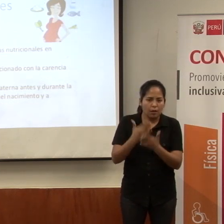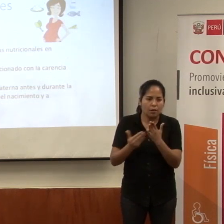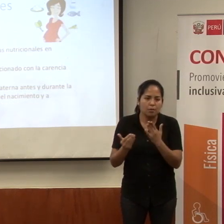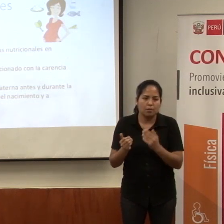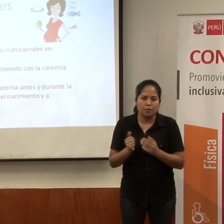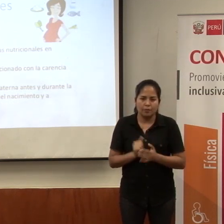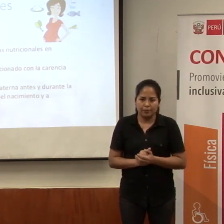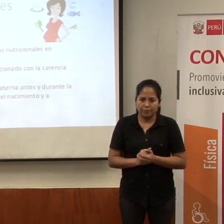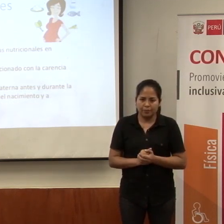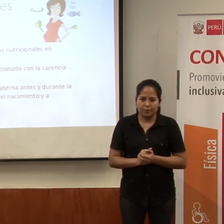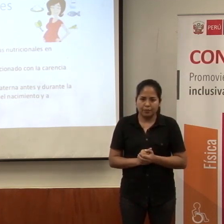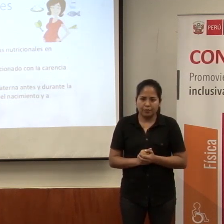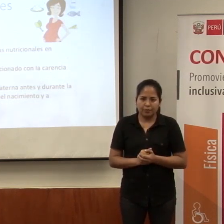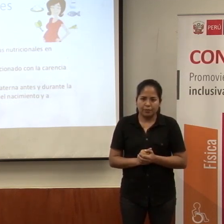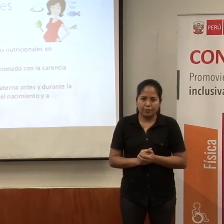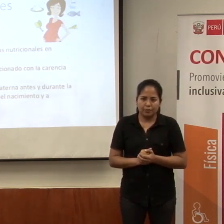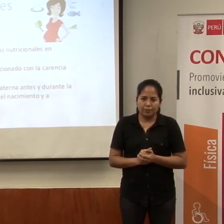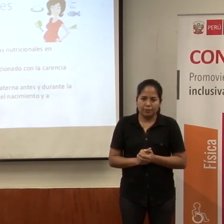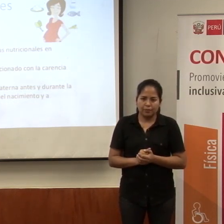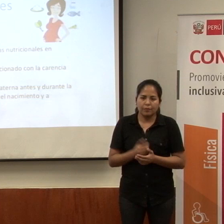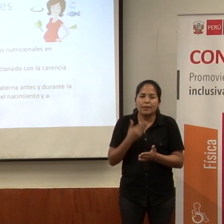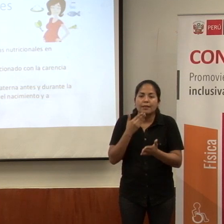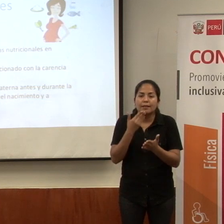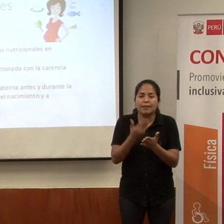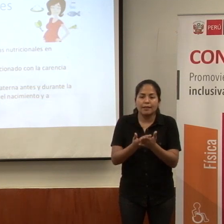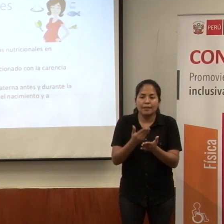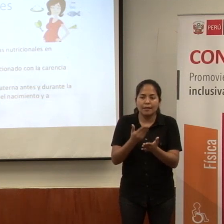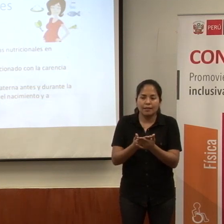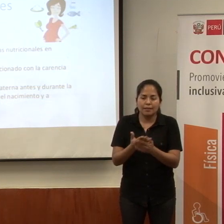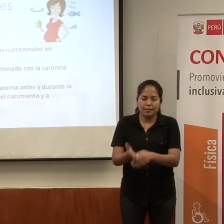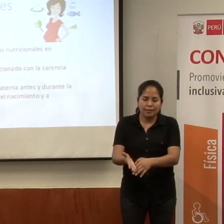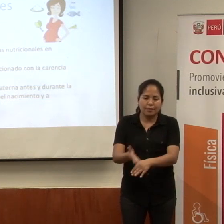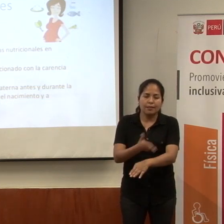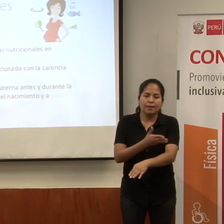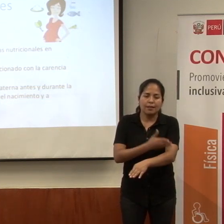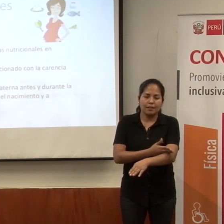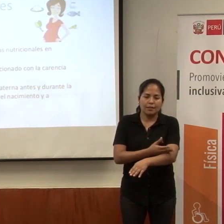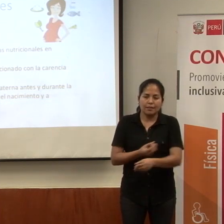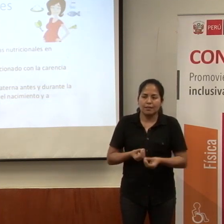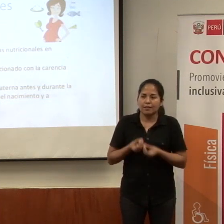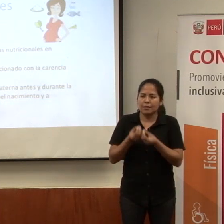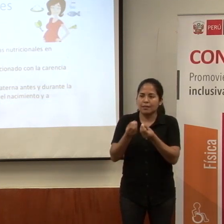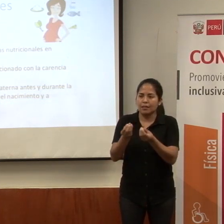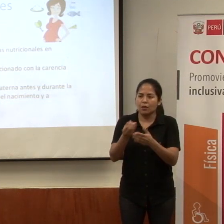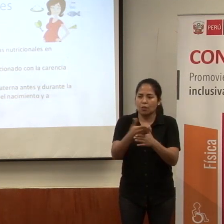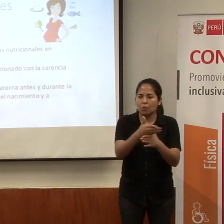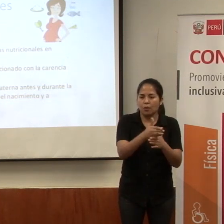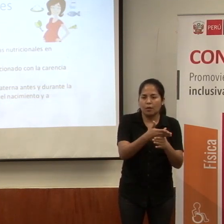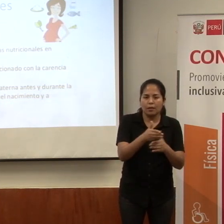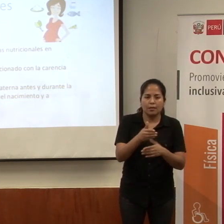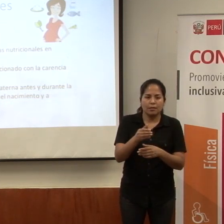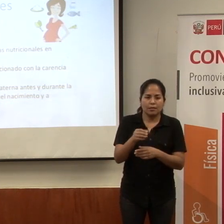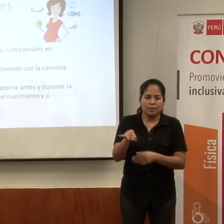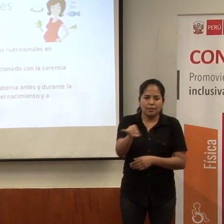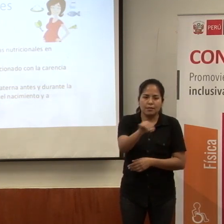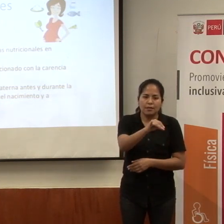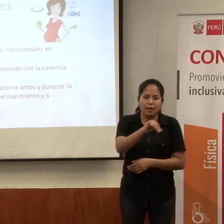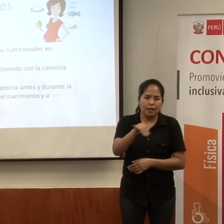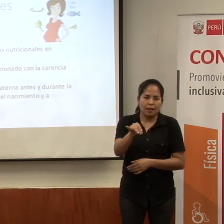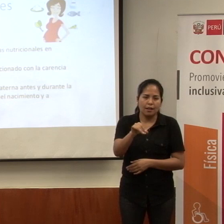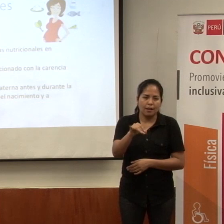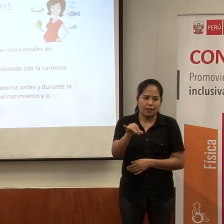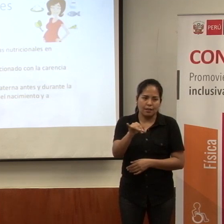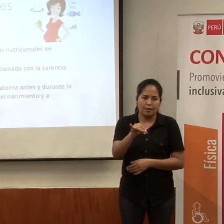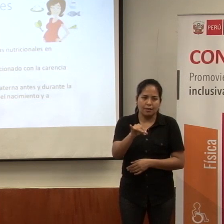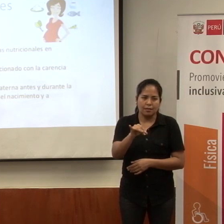congénito, perdón. Se logró gracias a que se iodó la sal de Huacho, la sal de las salinas de Huacho. Entonces,